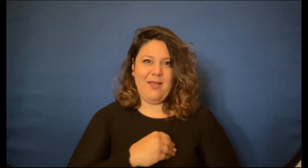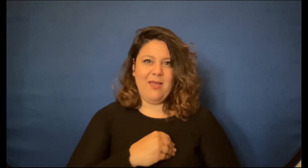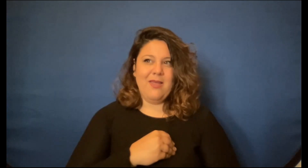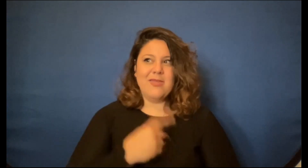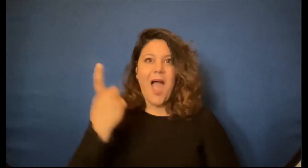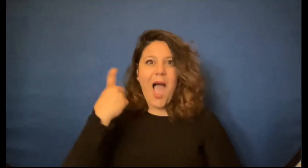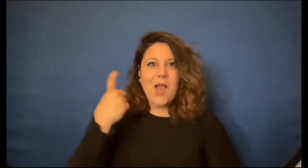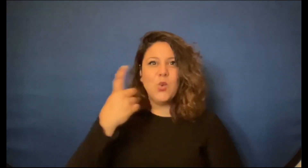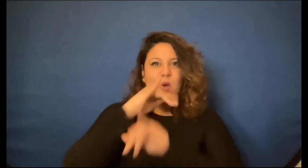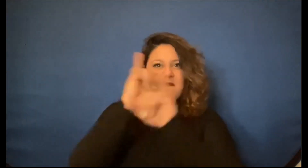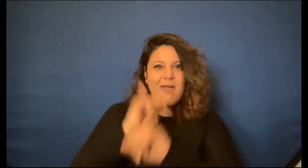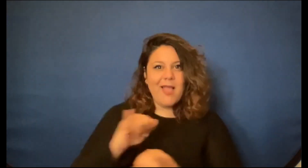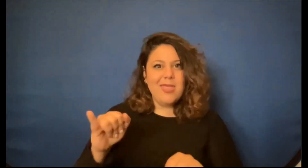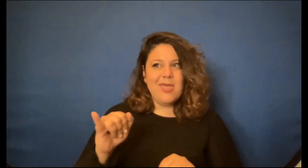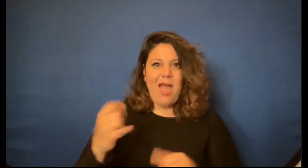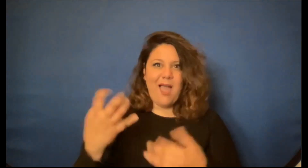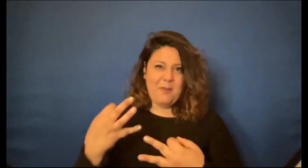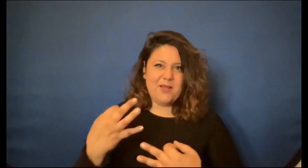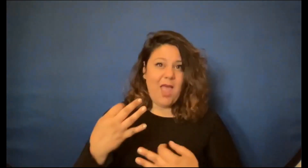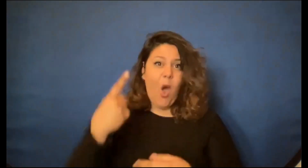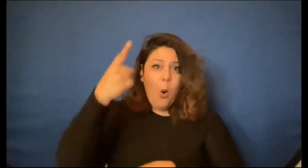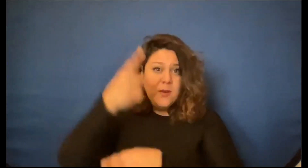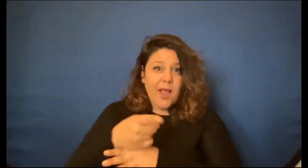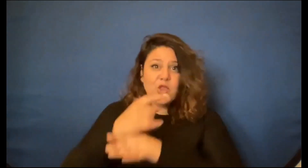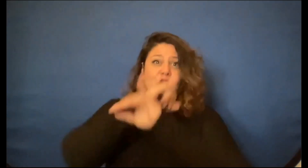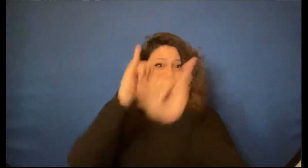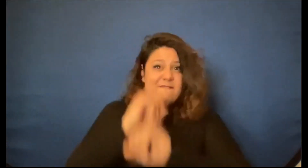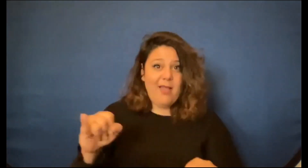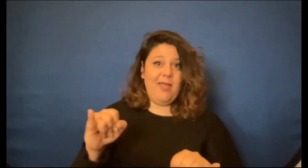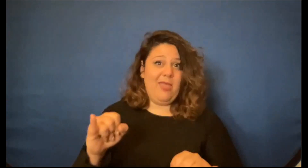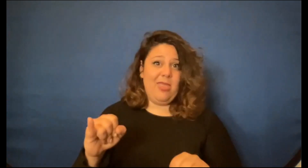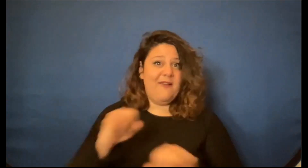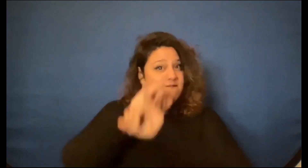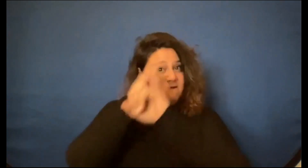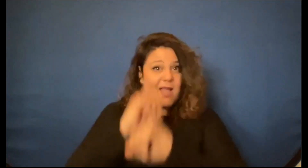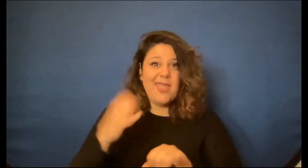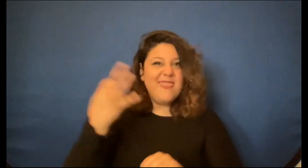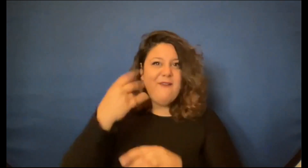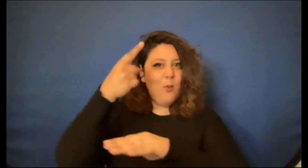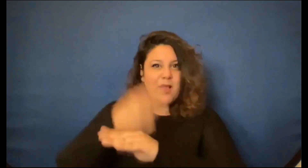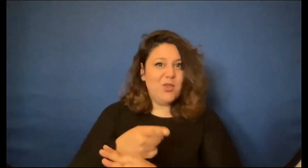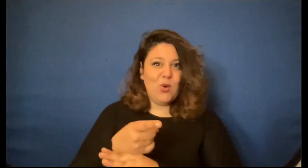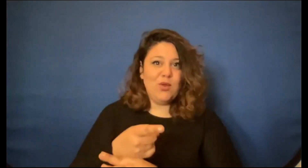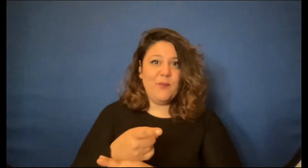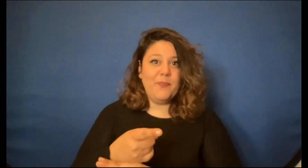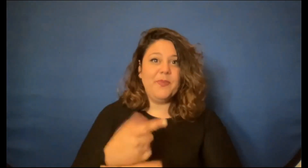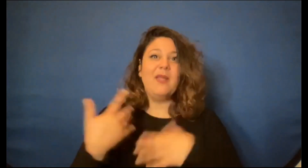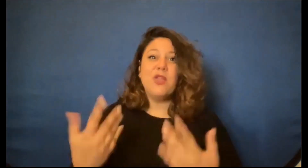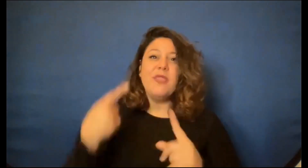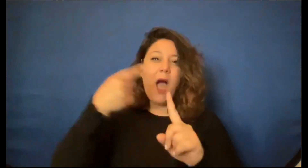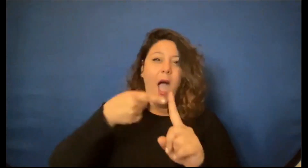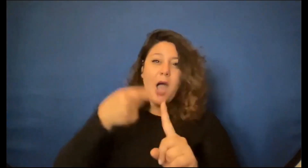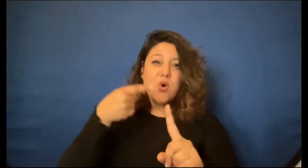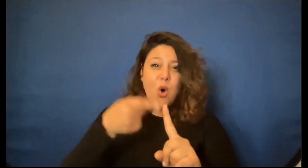alumno, y esto tendría que ser obligatorio, ser feliz, hemos de ser felices. Y entonces el acoso es uno